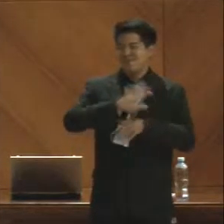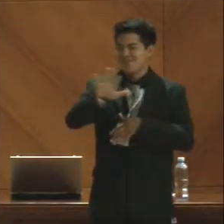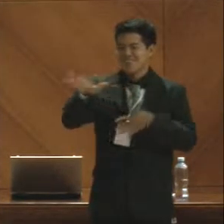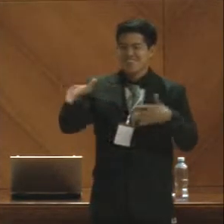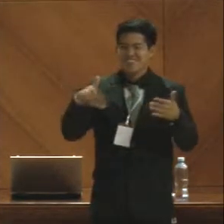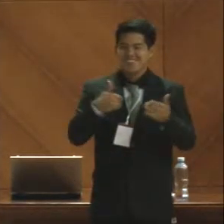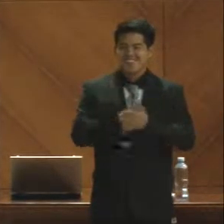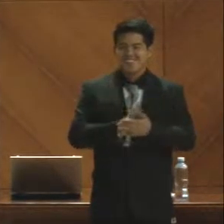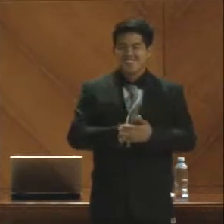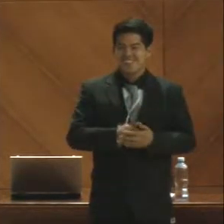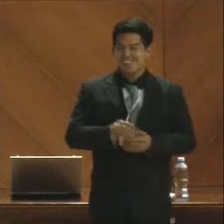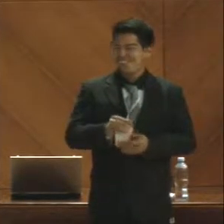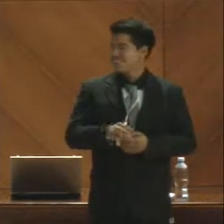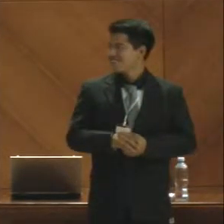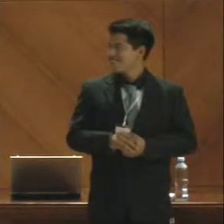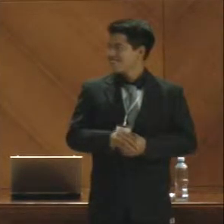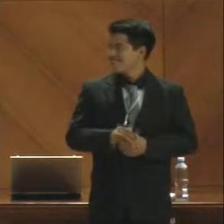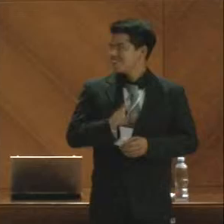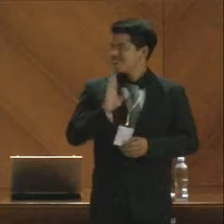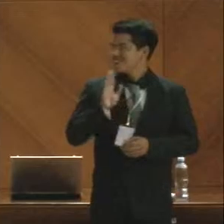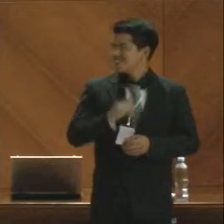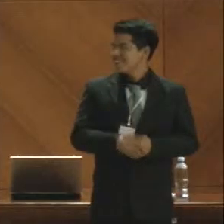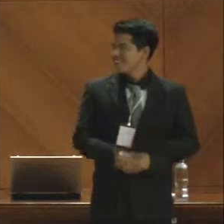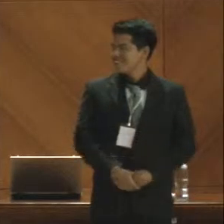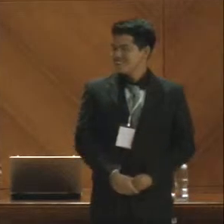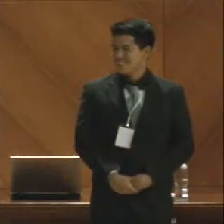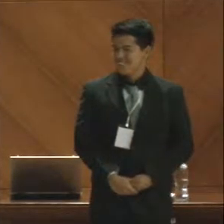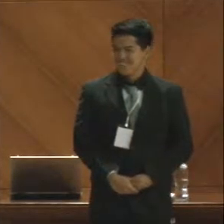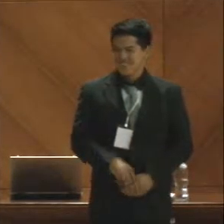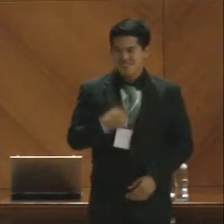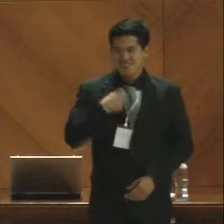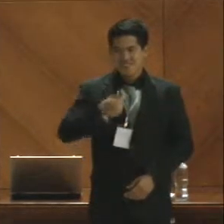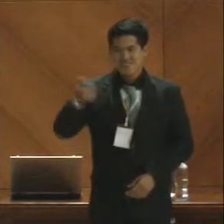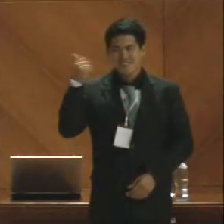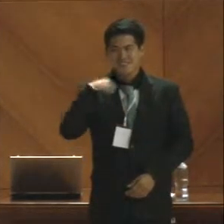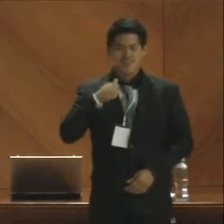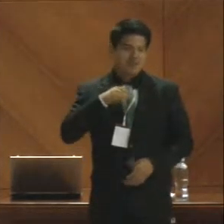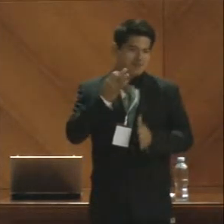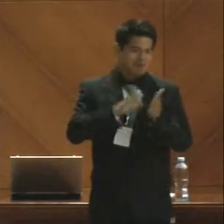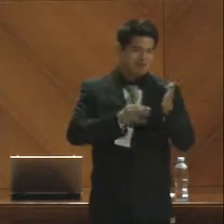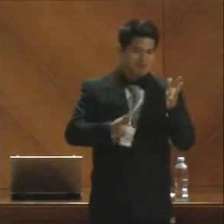Hasta todos menos uno se decidió cuando di estas conferencias porque cerré hace 3 años Facebook.